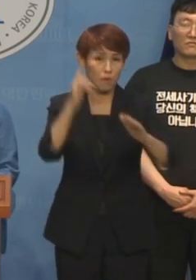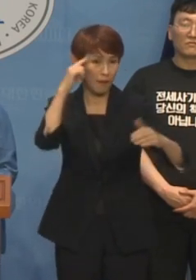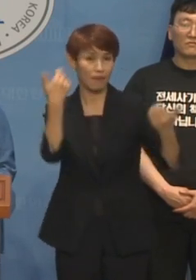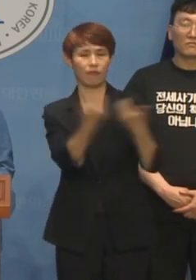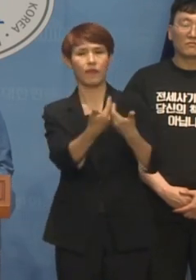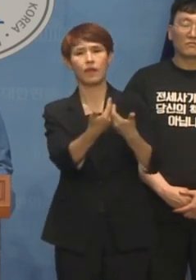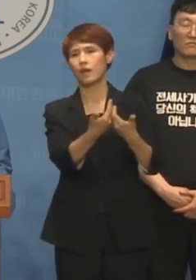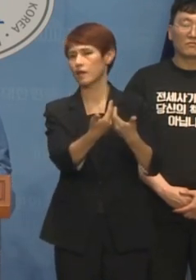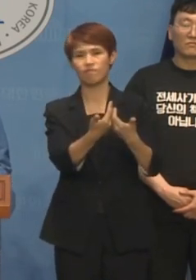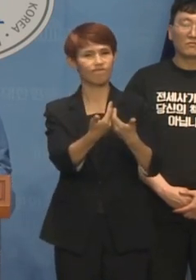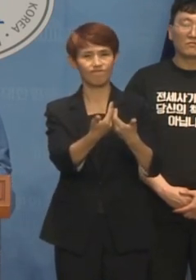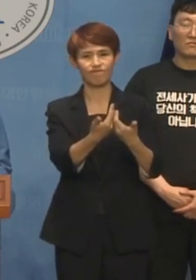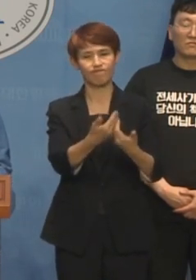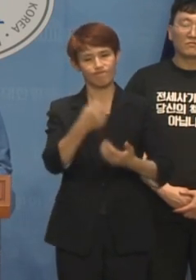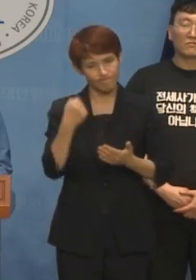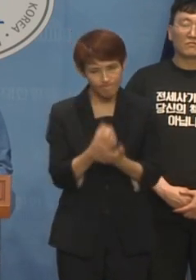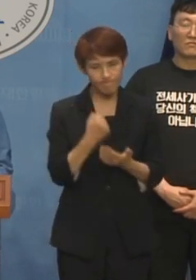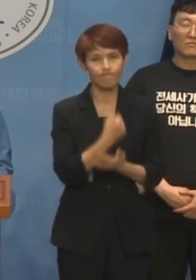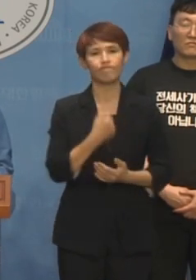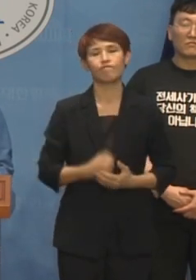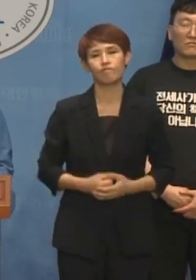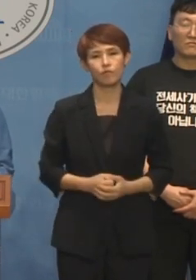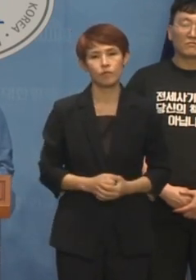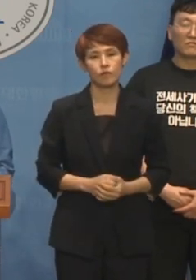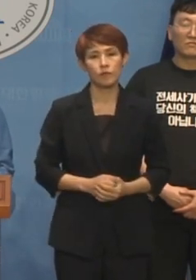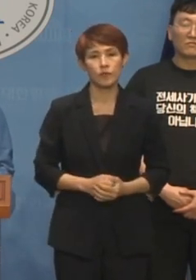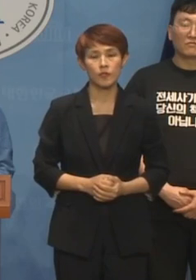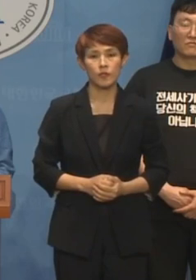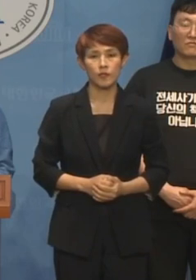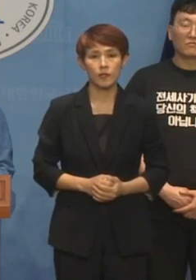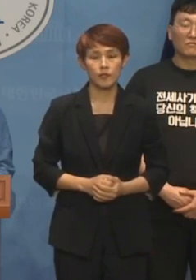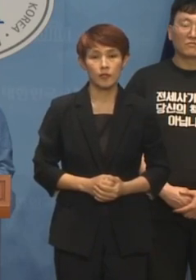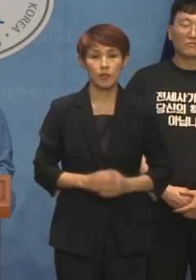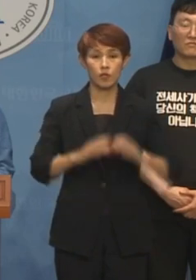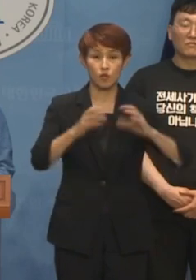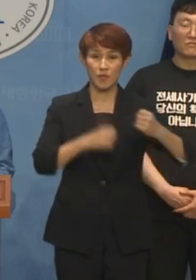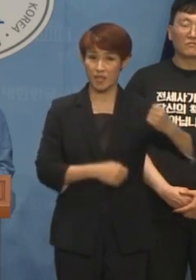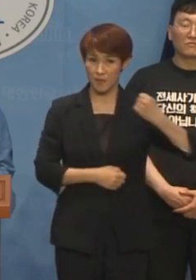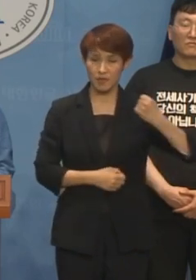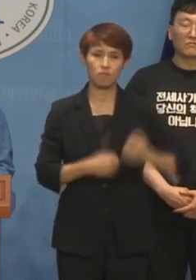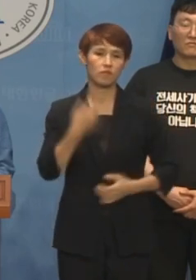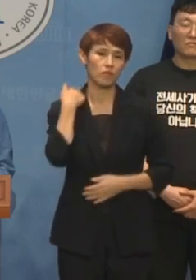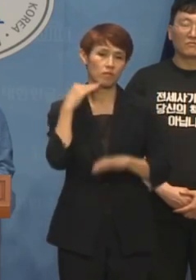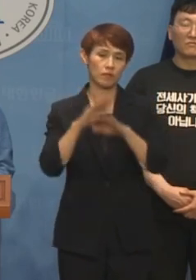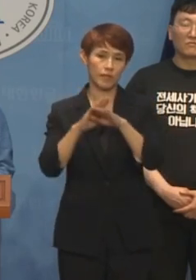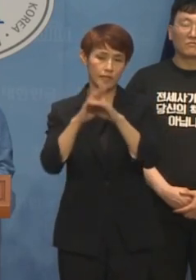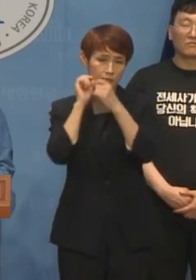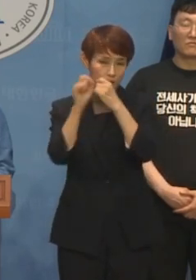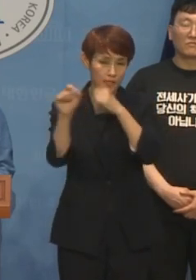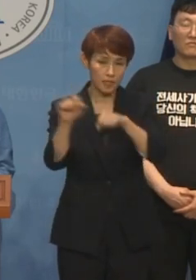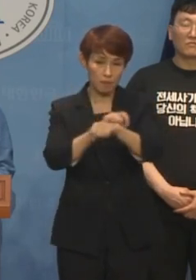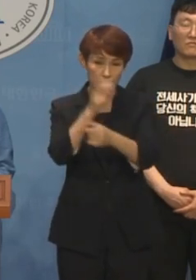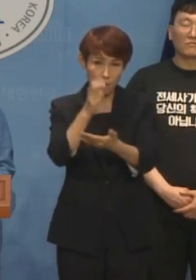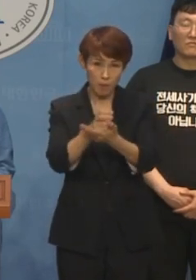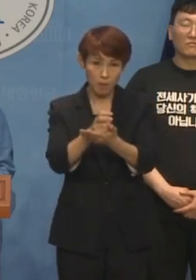대해서 강력하게 유감을 표합니다. 이 국민의힘이 전세 사기 특별법 개정을 반대하는